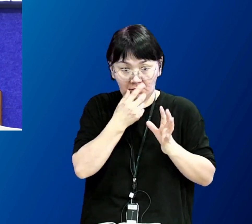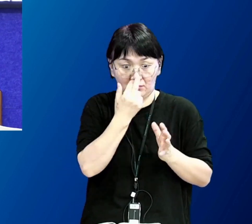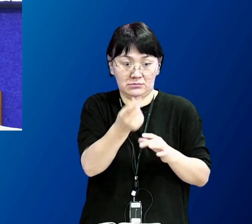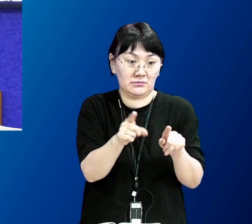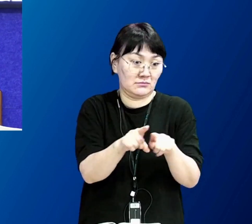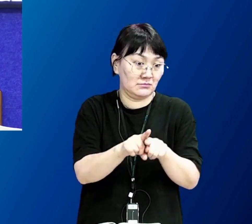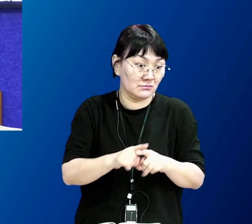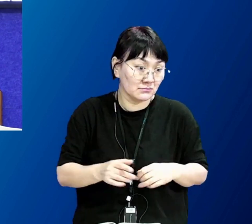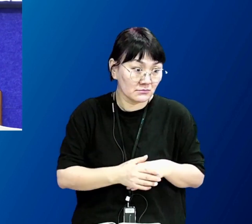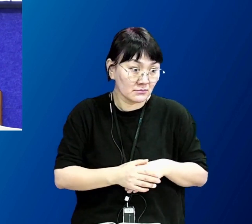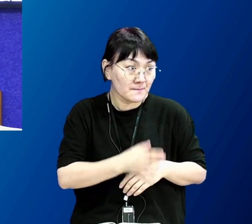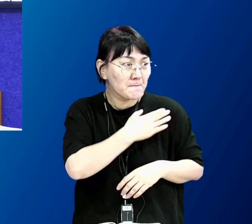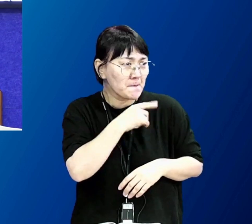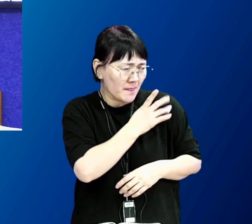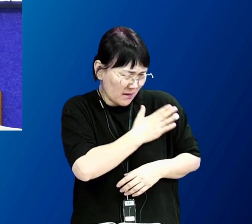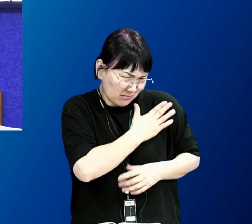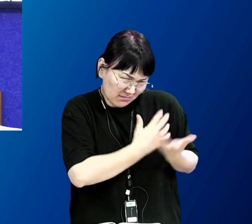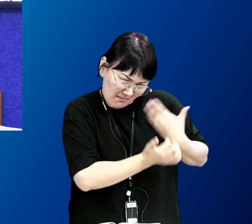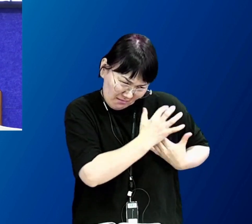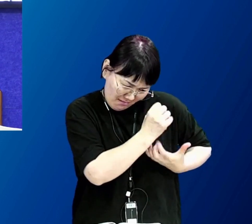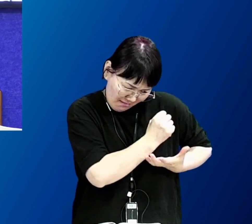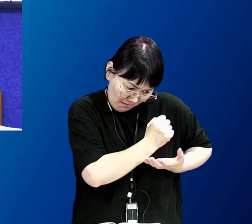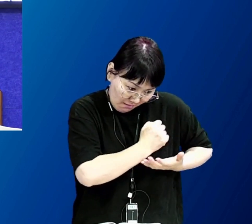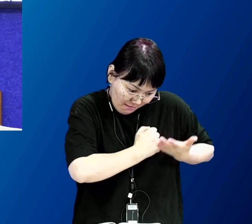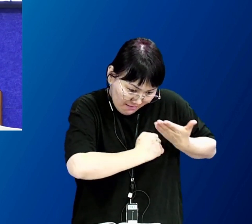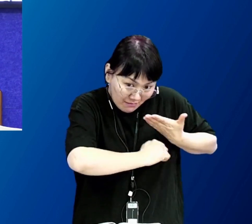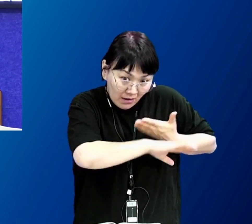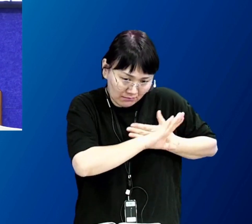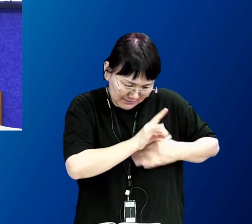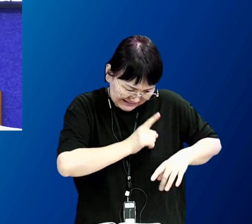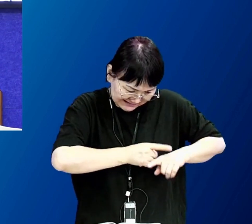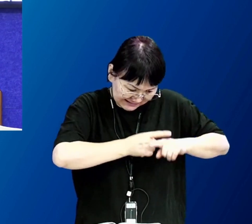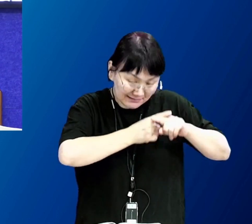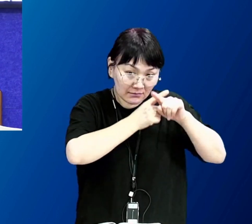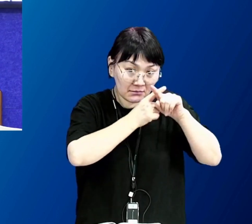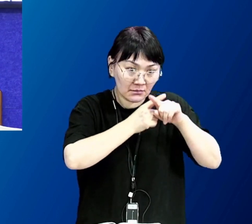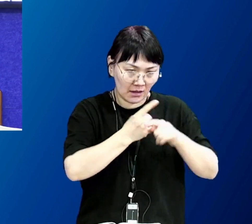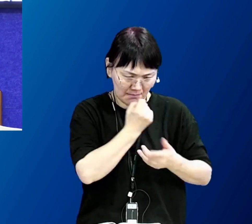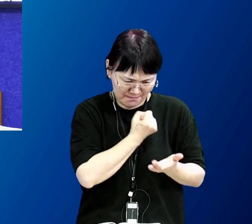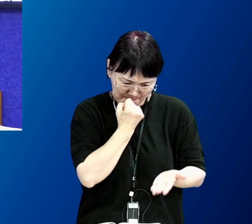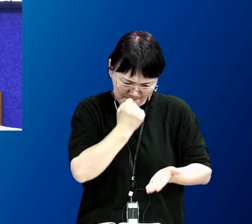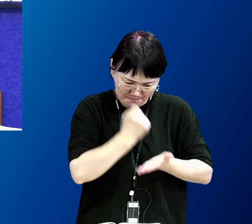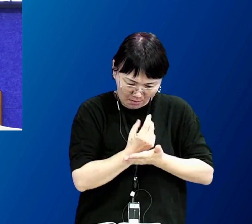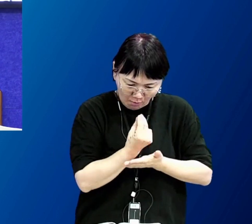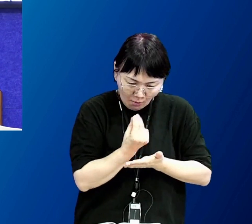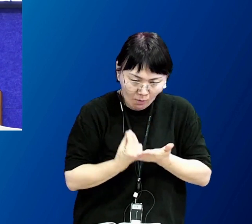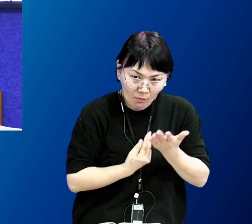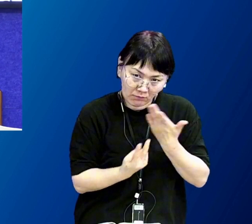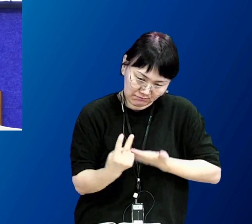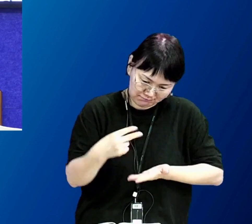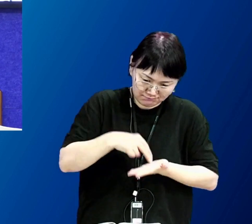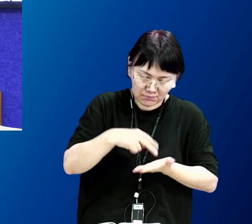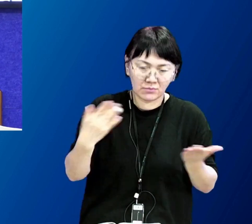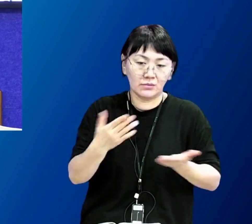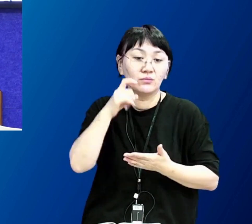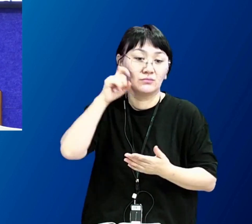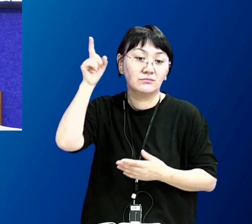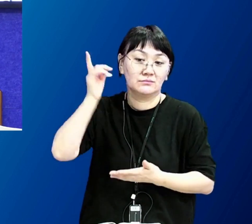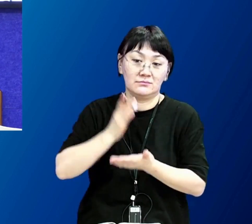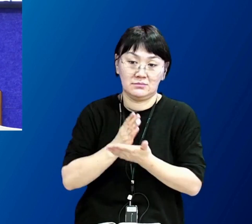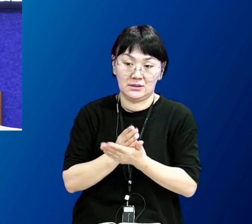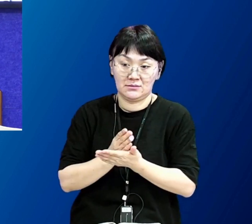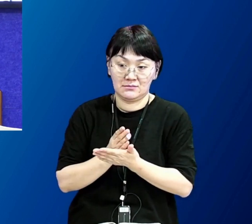эзэн сахин хамгаалж үшээлүү батжуулахыг эзэн бид өхнөөс хүсэж байгаа гэж